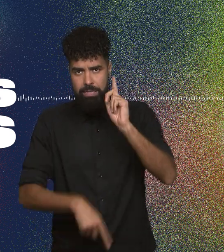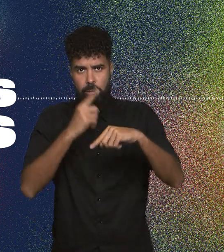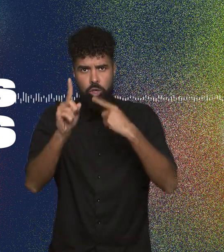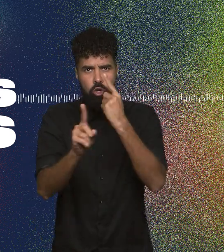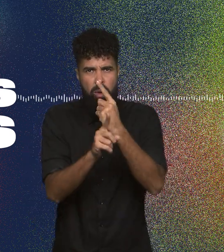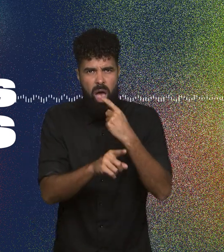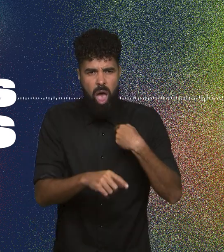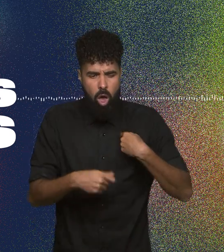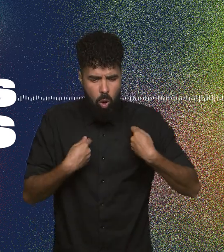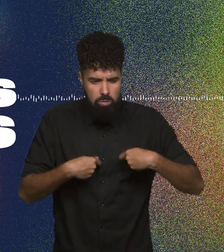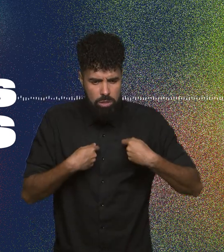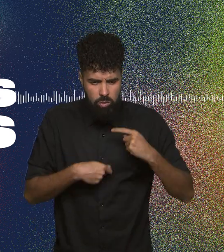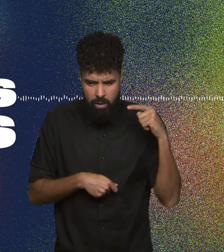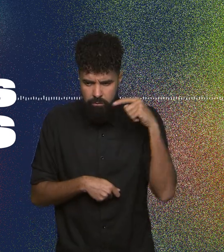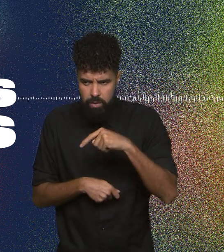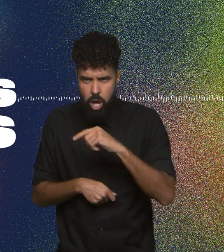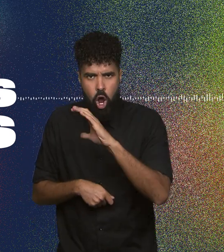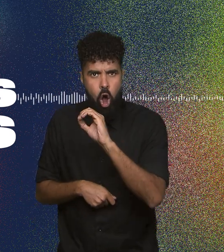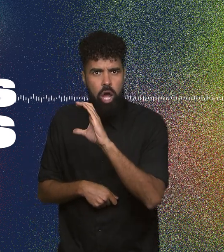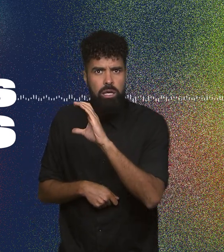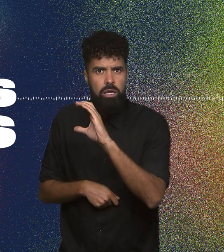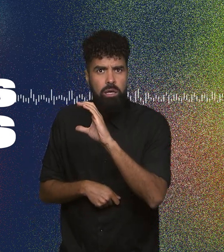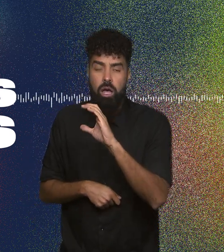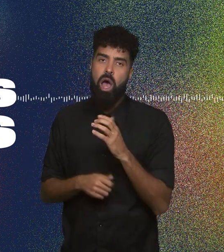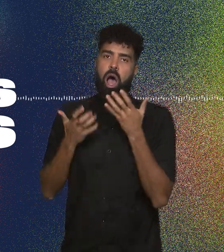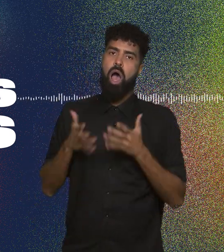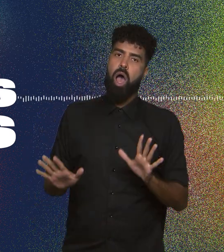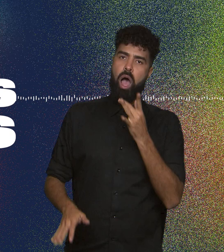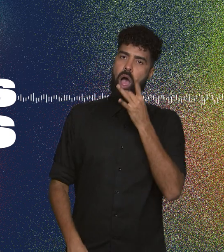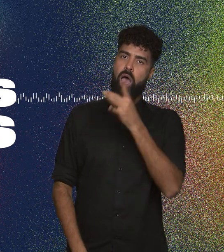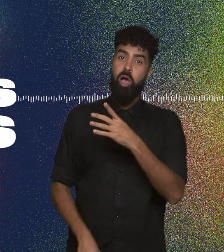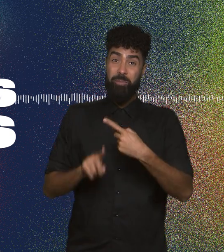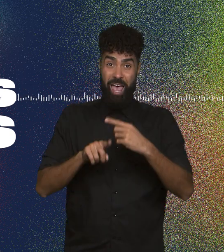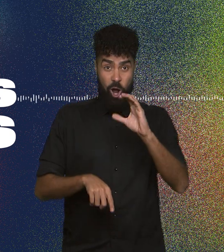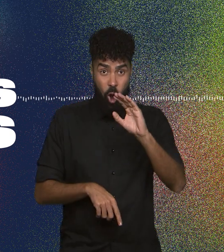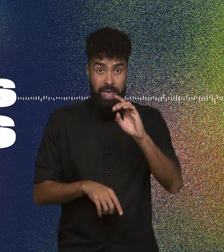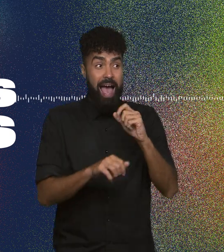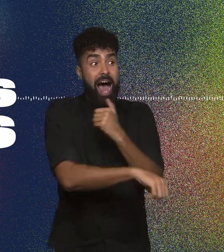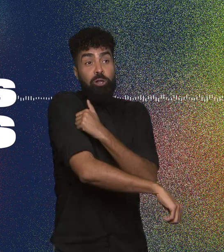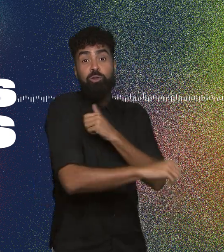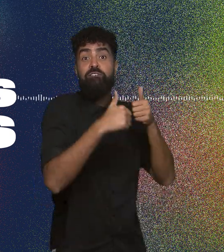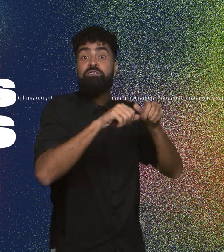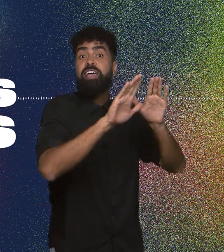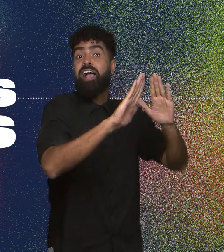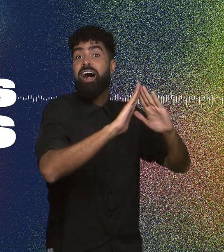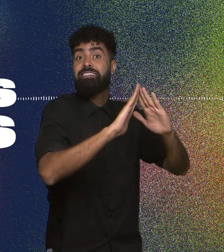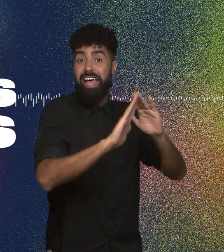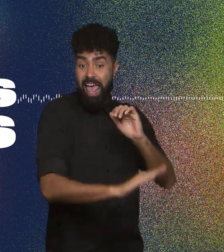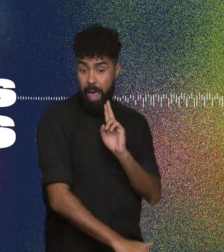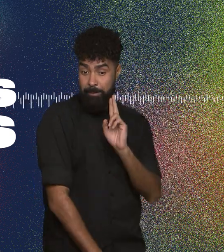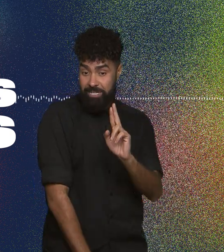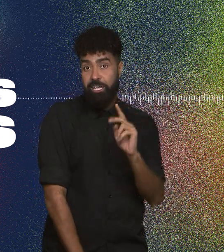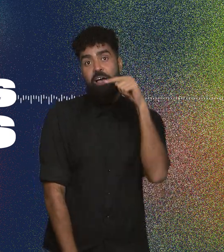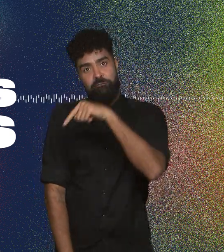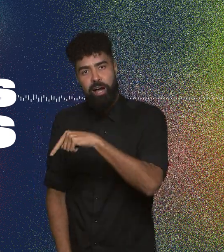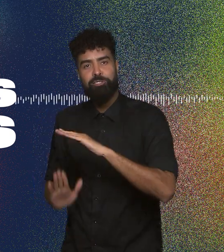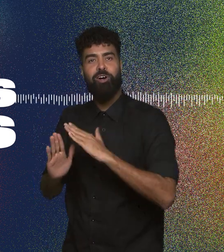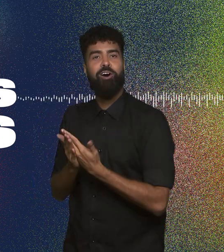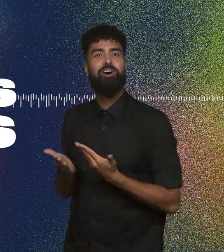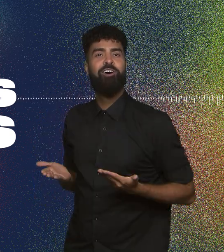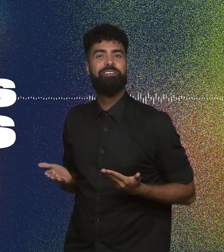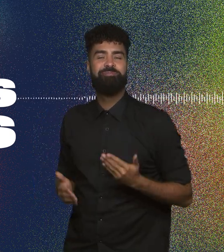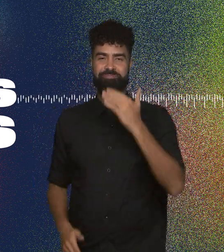ter que vir no conselho de classe, eles não quiseram vir porque o conselho de classe não tem aula e a gente teria que vir na aula. Nós conversamos com a